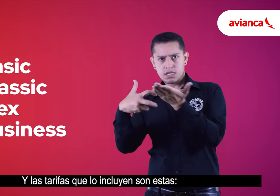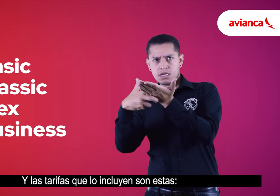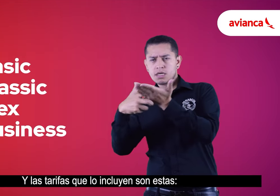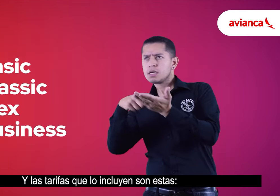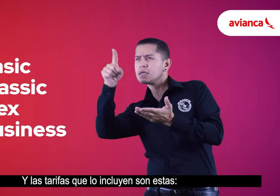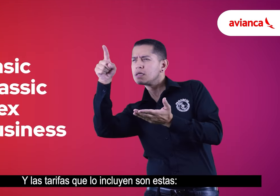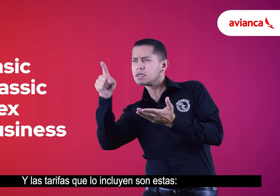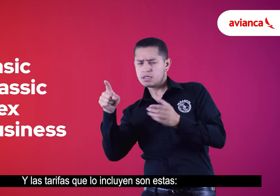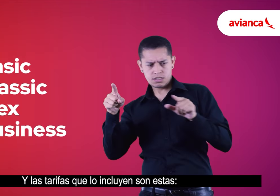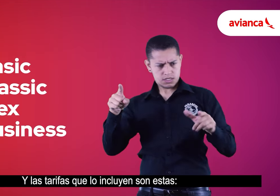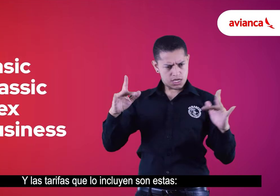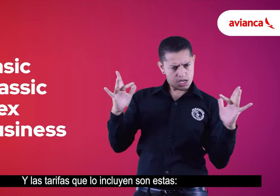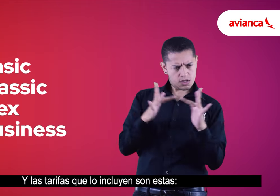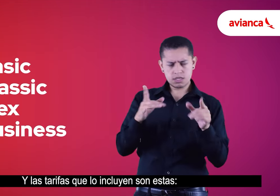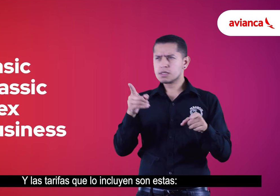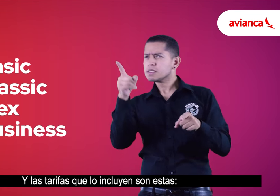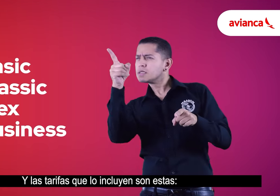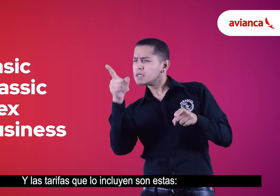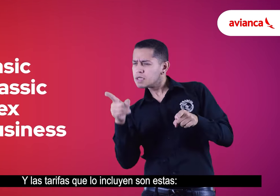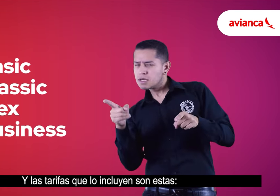Y las tarifas que lo incluyen son estas.